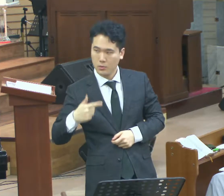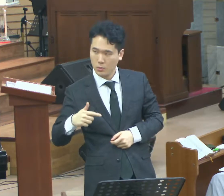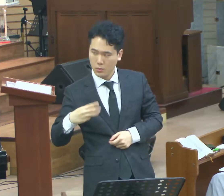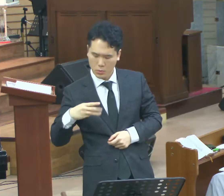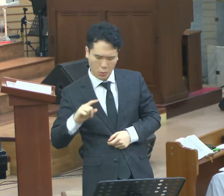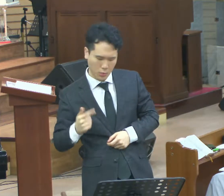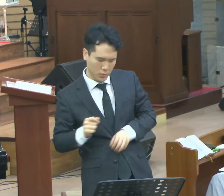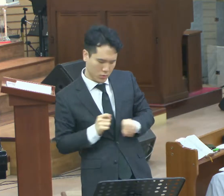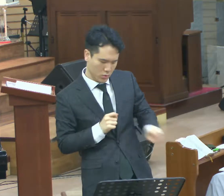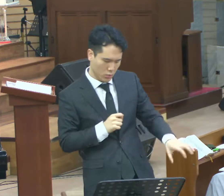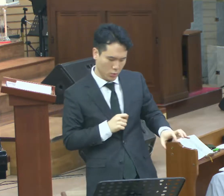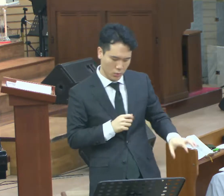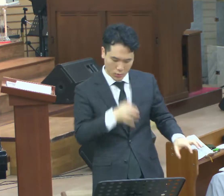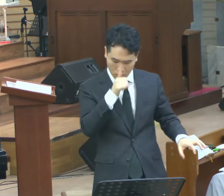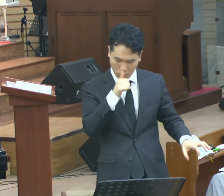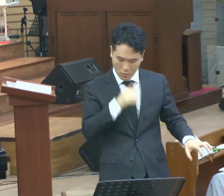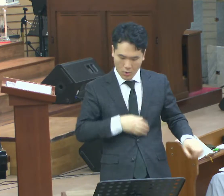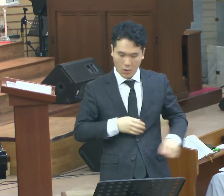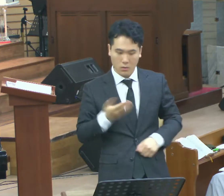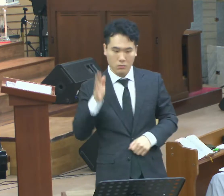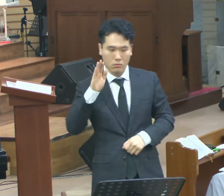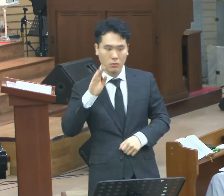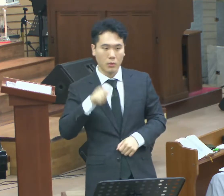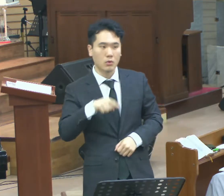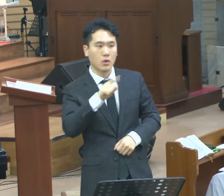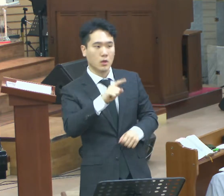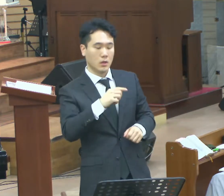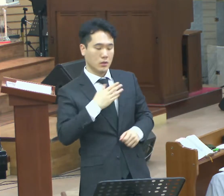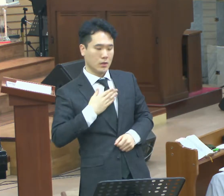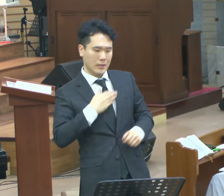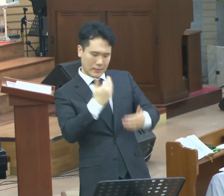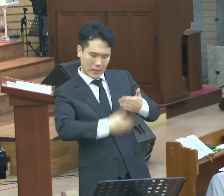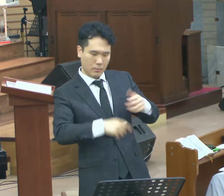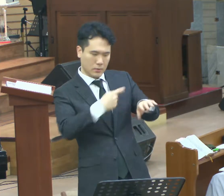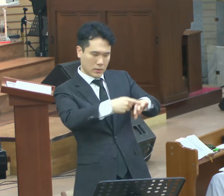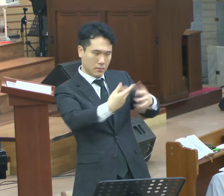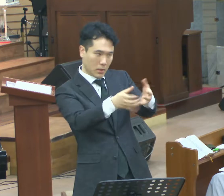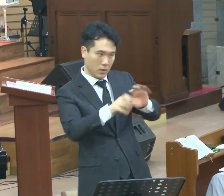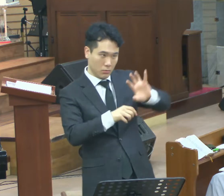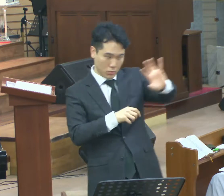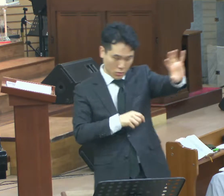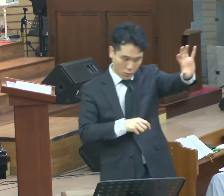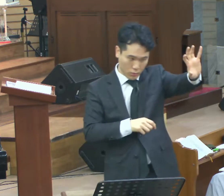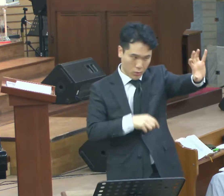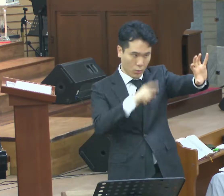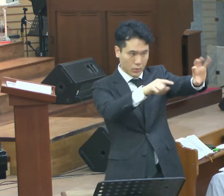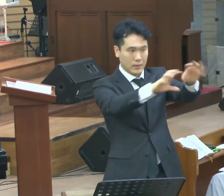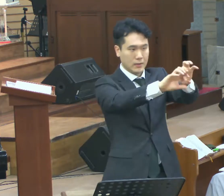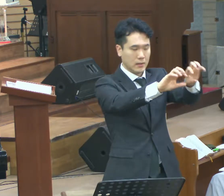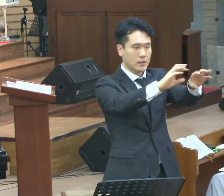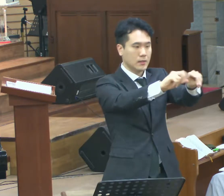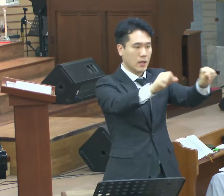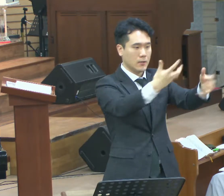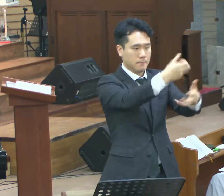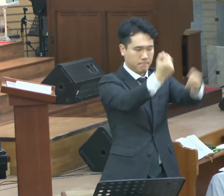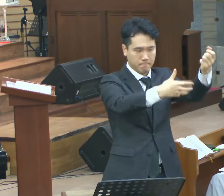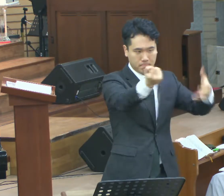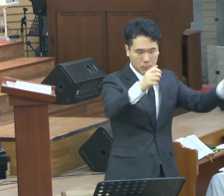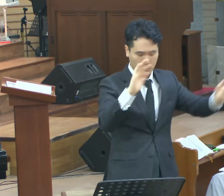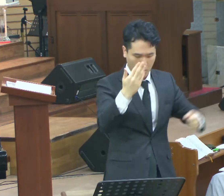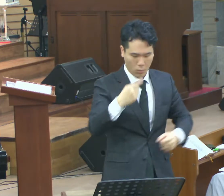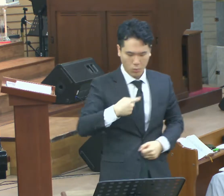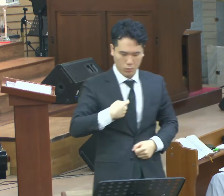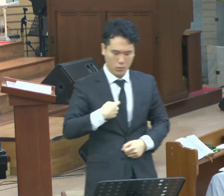거예요. 그러면 자기 지파 사람은 저 위에 땅을 차지하고 유다 지파의 갈렙은 밑에 땅을 차지하게 되는 거예요. 그럼 유다 지파가 그